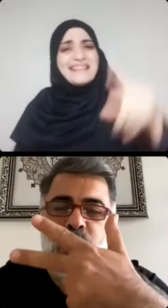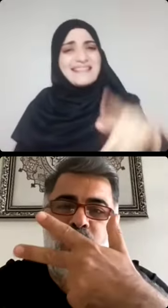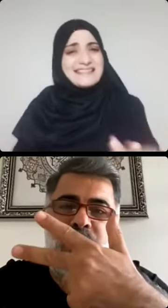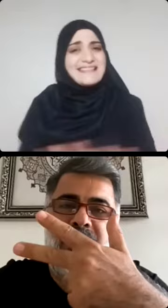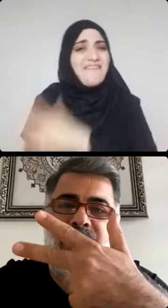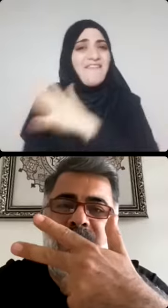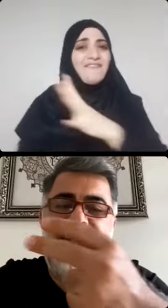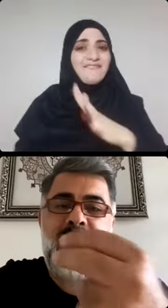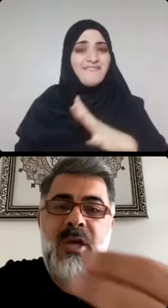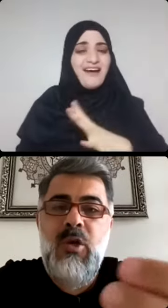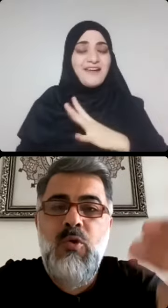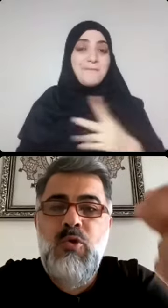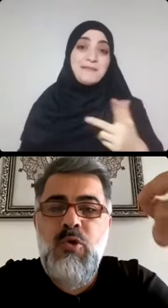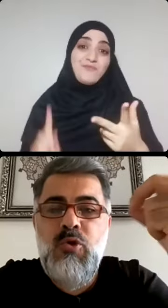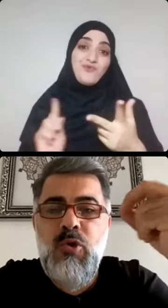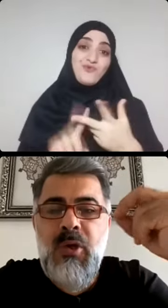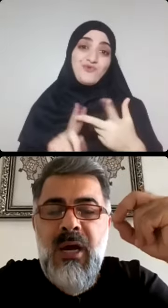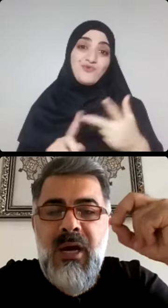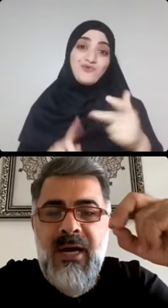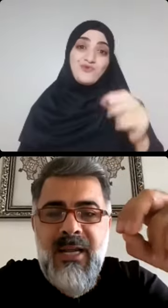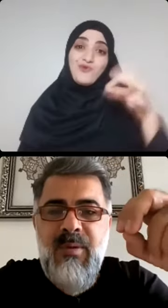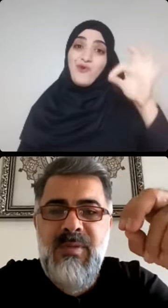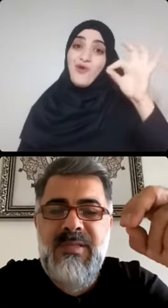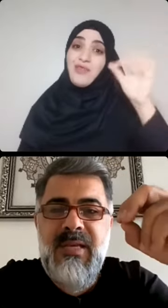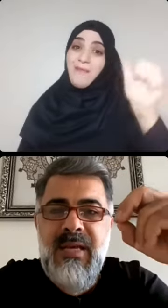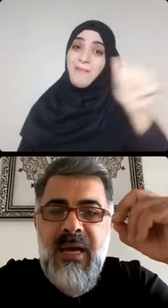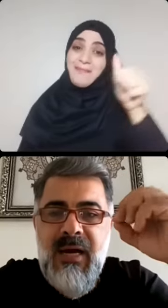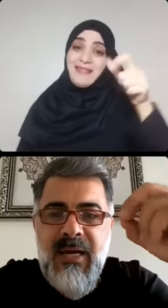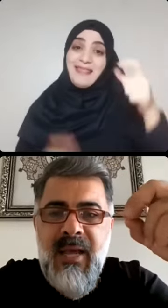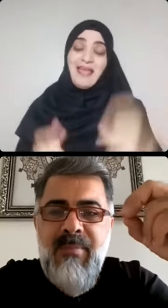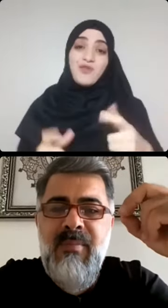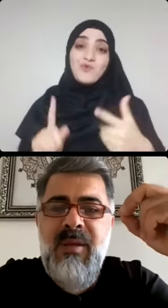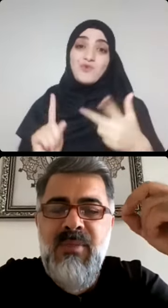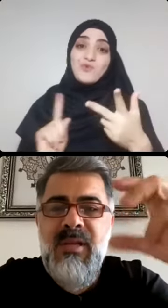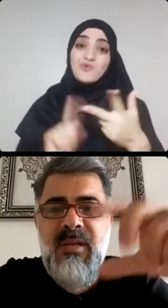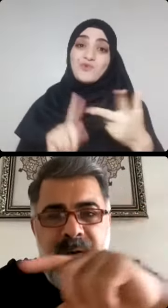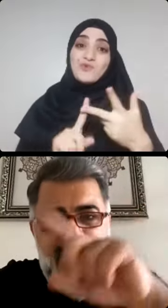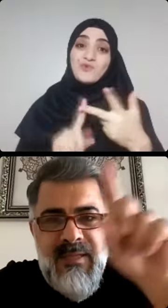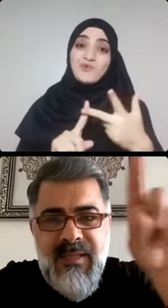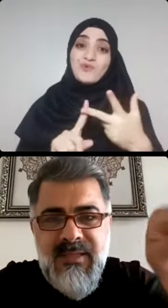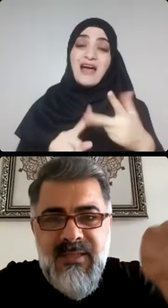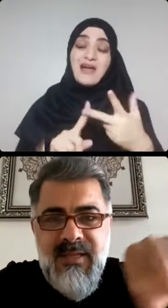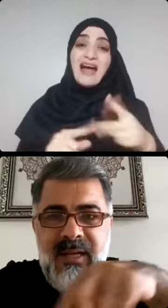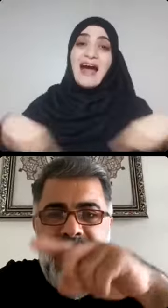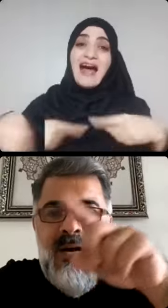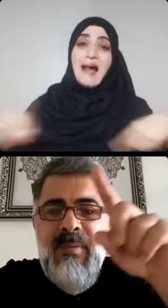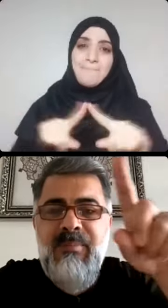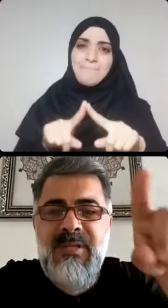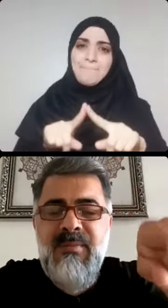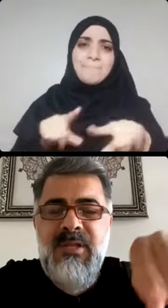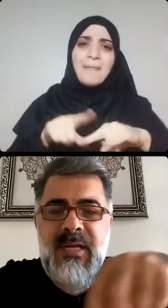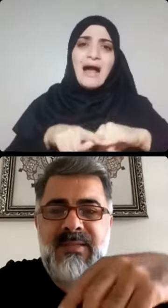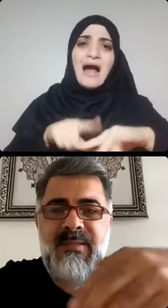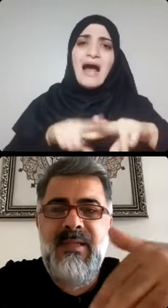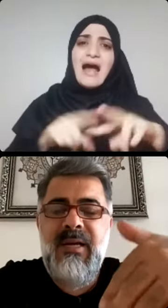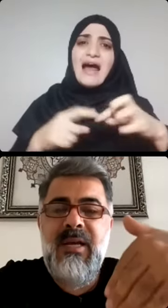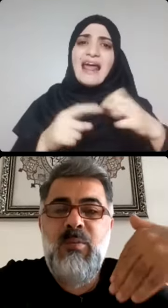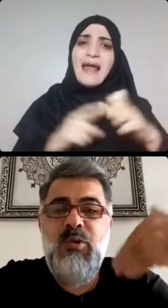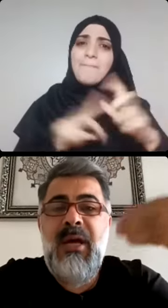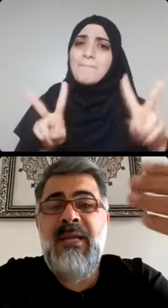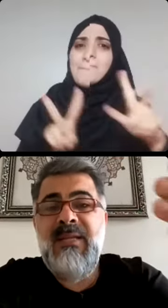üçüncü kutsalımız, üçüncü haremimiz. Harem bir ifadedir ama bizim için